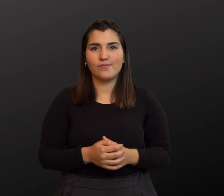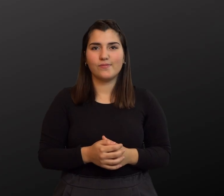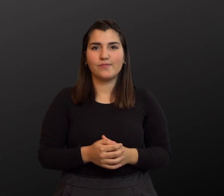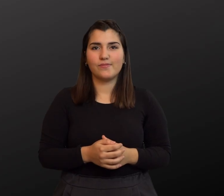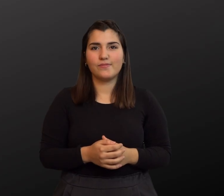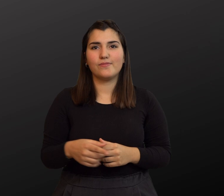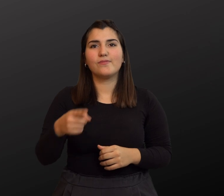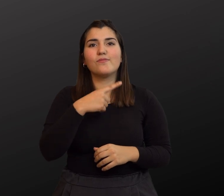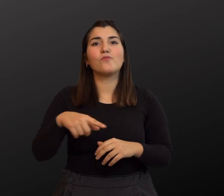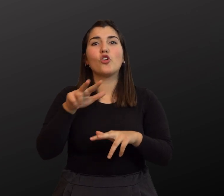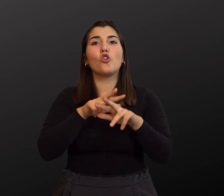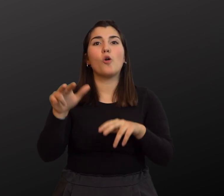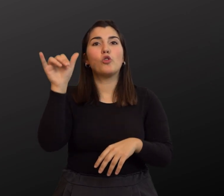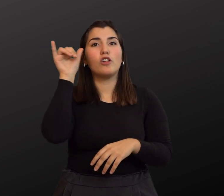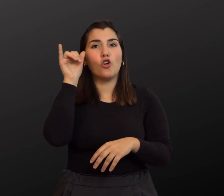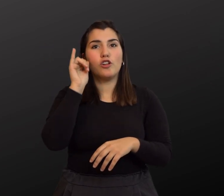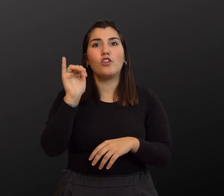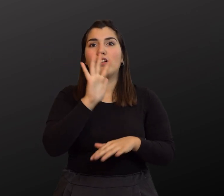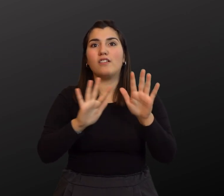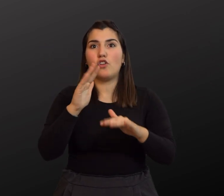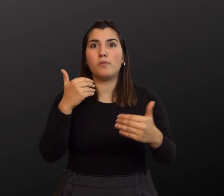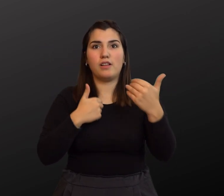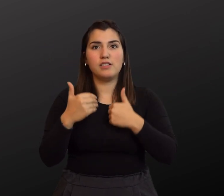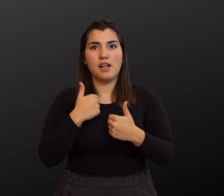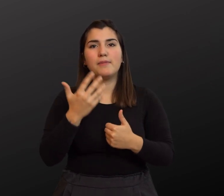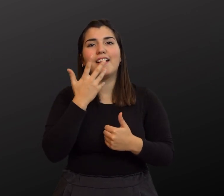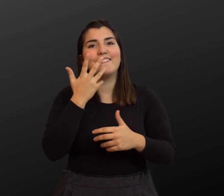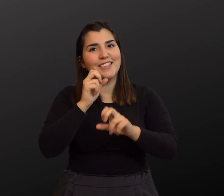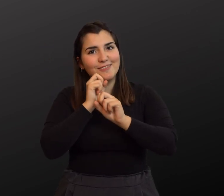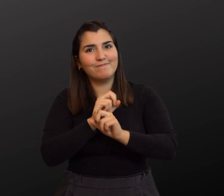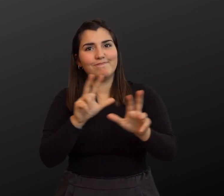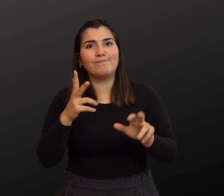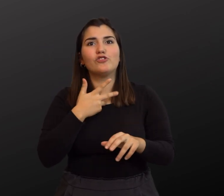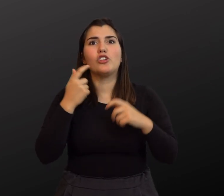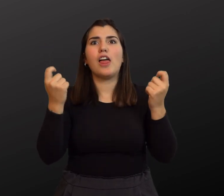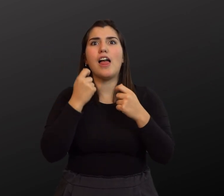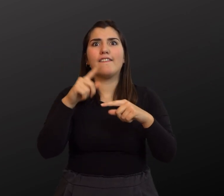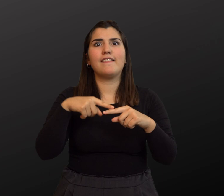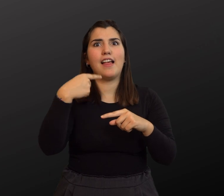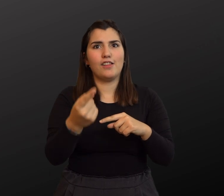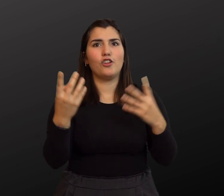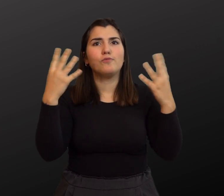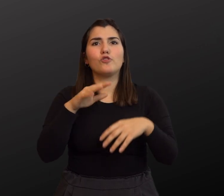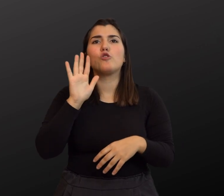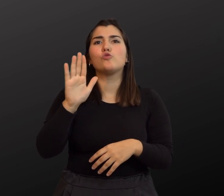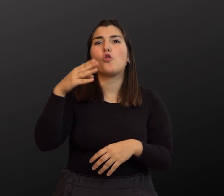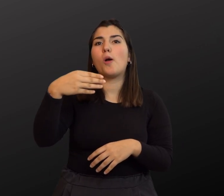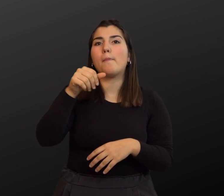Dal Comune di Torino con Informa Disabilità vogliamo comunicare il prossimo evento, l'evento del MAU,